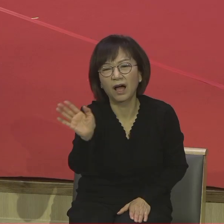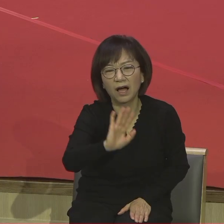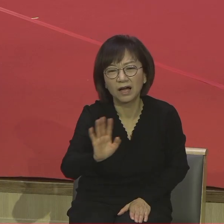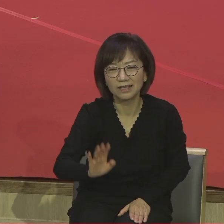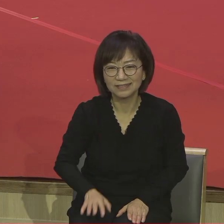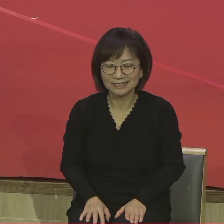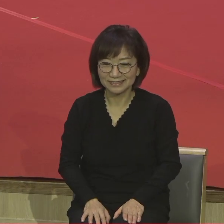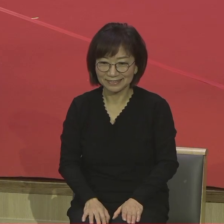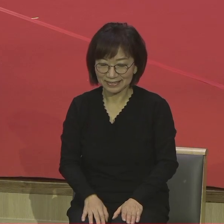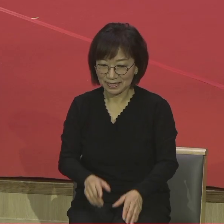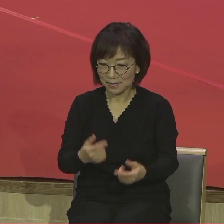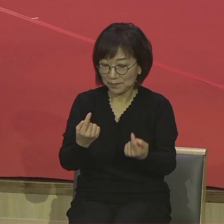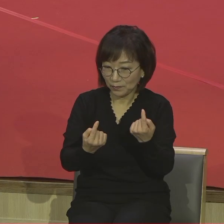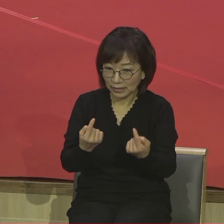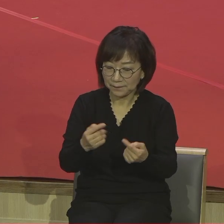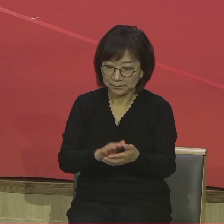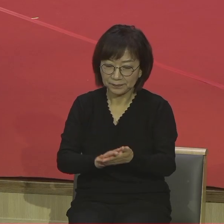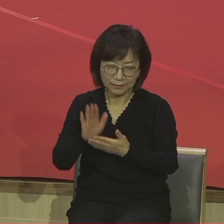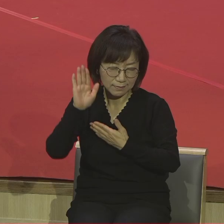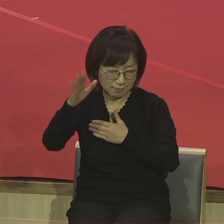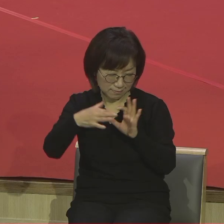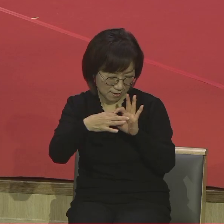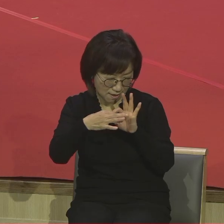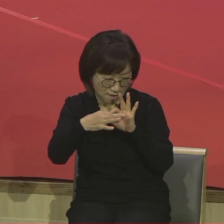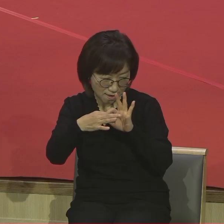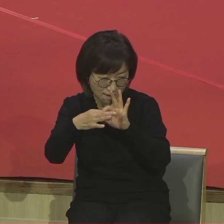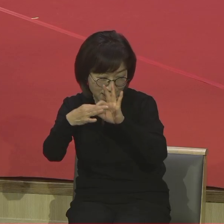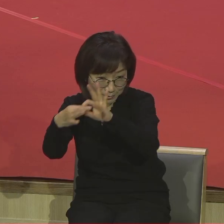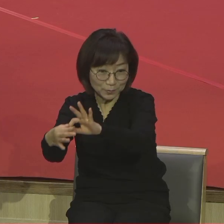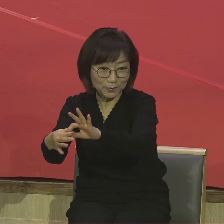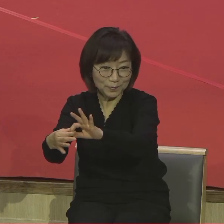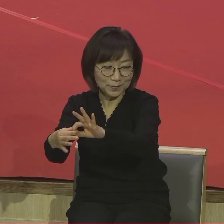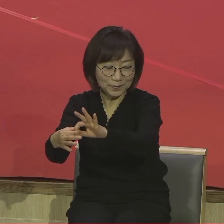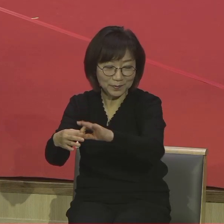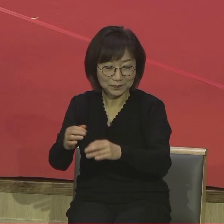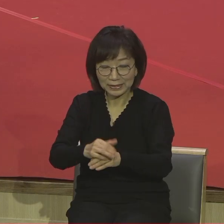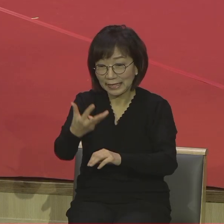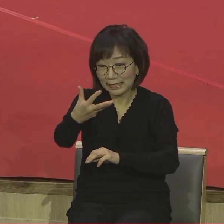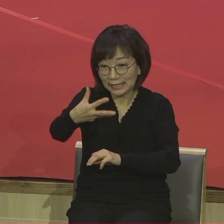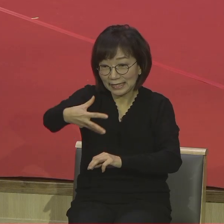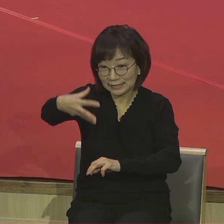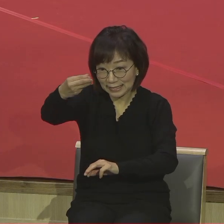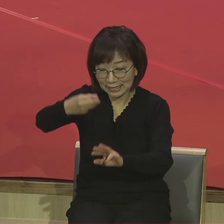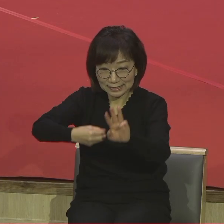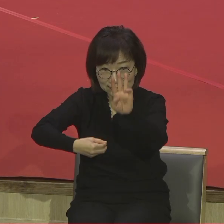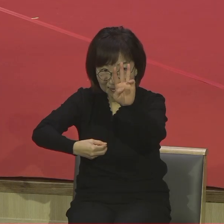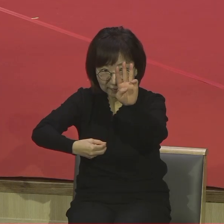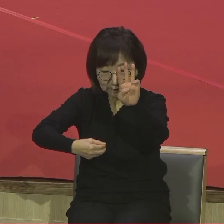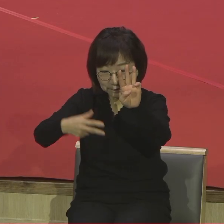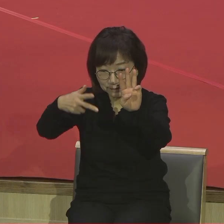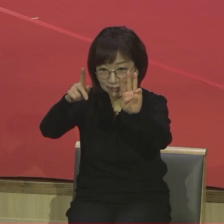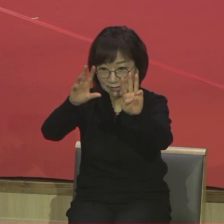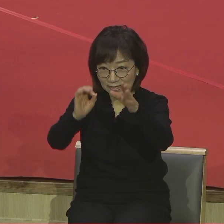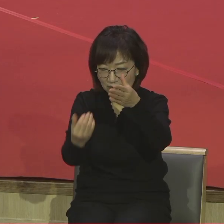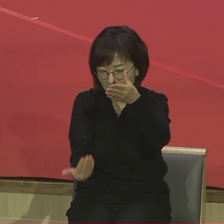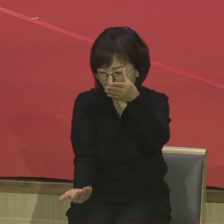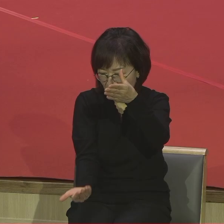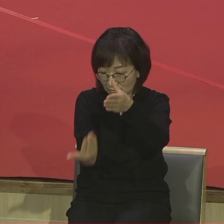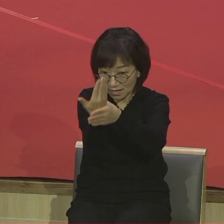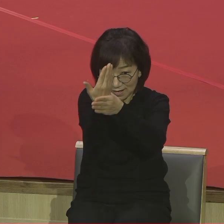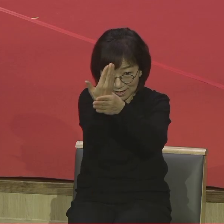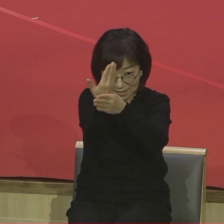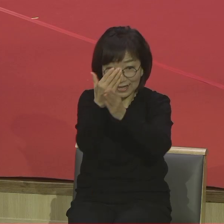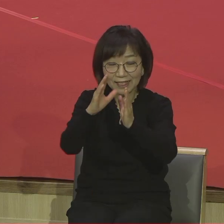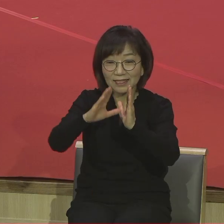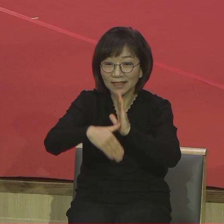계획적이고 점진적이고 계속적인 무브먼트다. 창세기 3장 사건이 발생했을 때 창세기